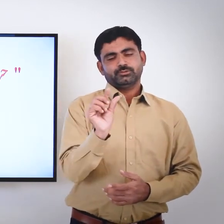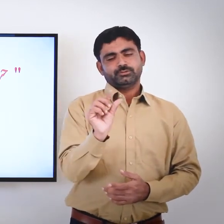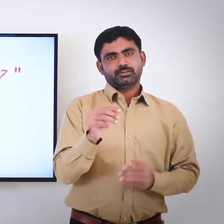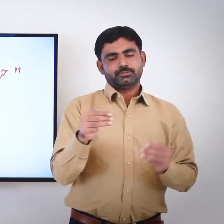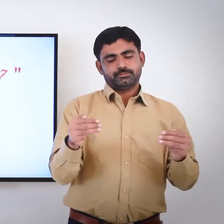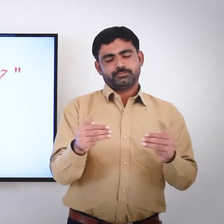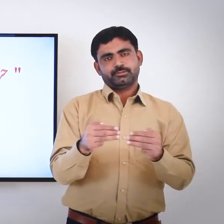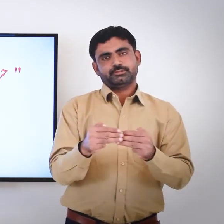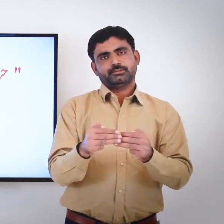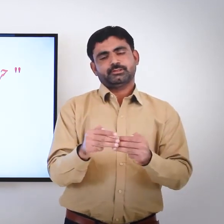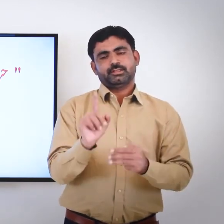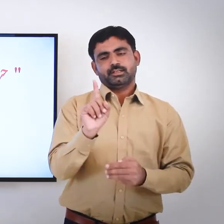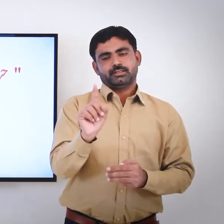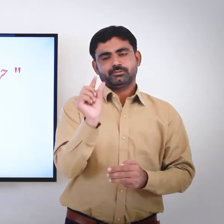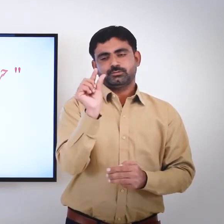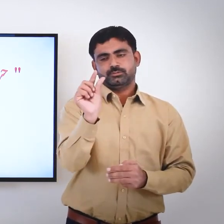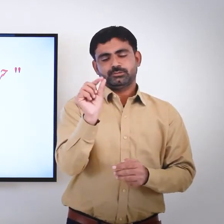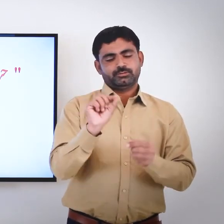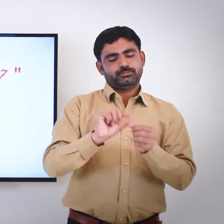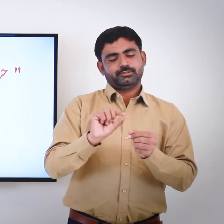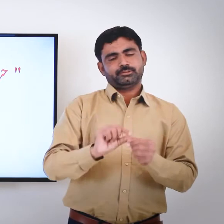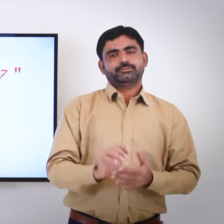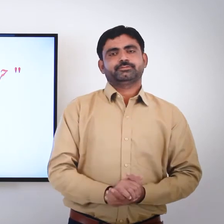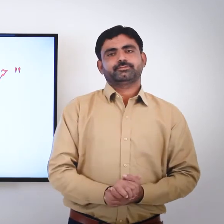حروف کو جوڑ کر ایک لفظ بنائیں۔